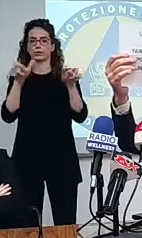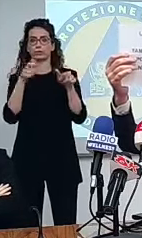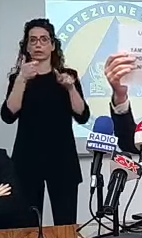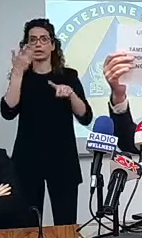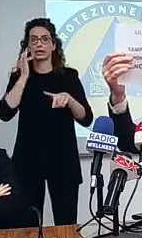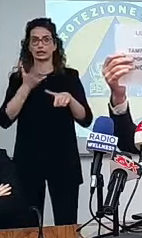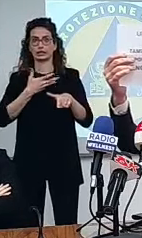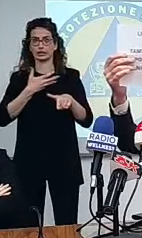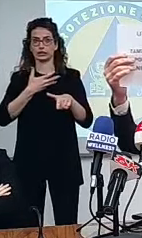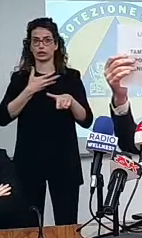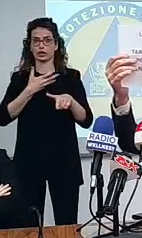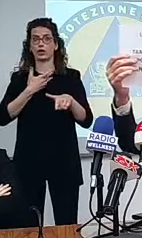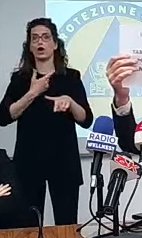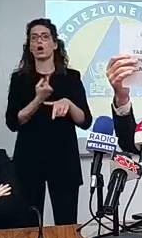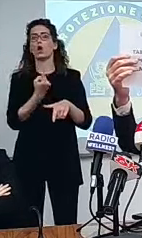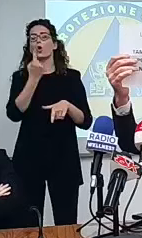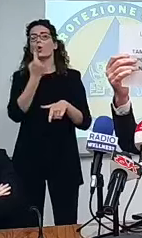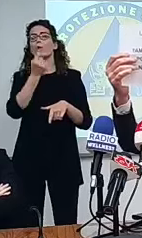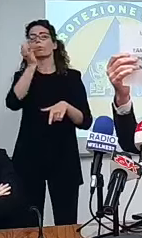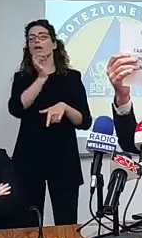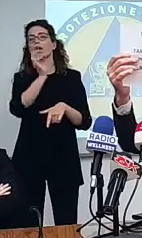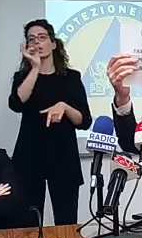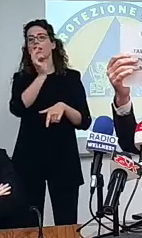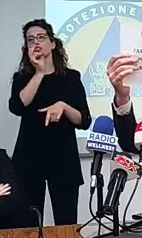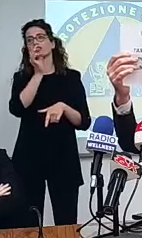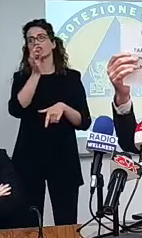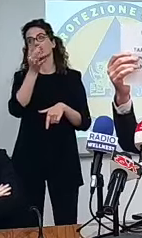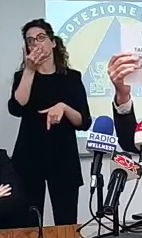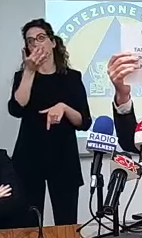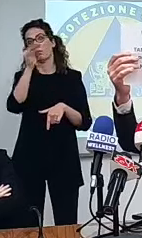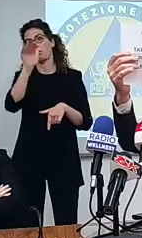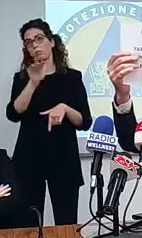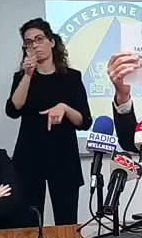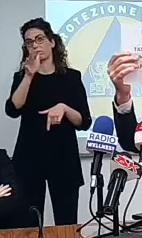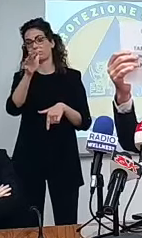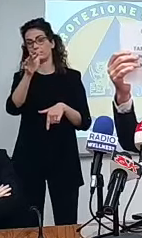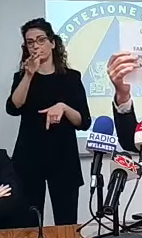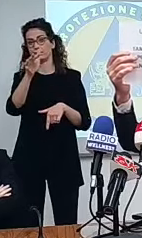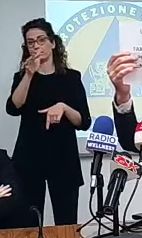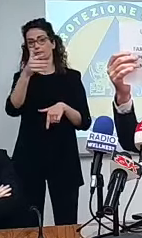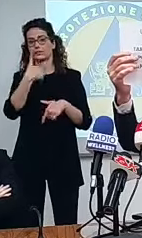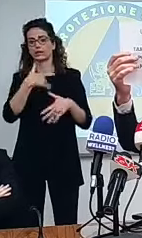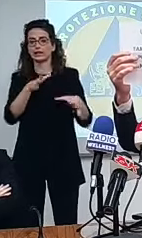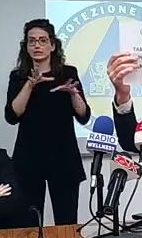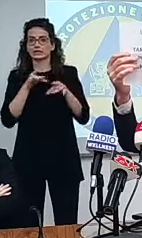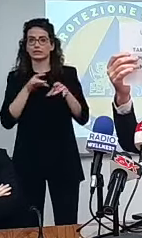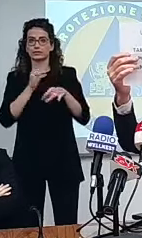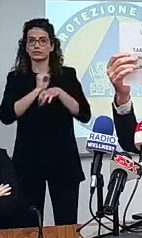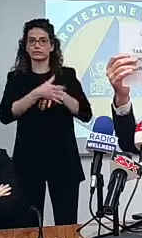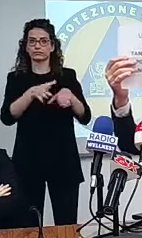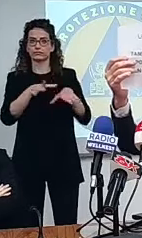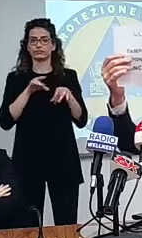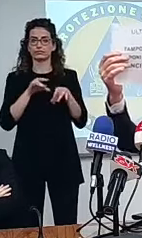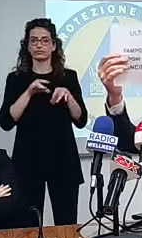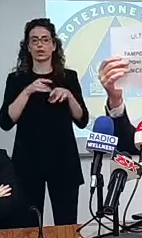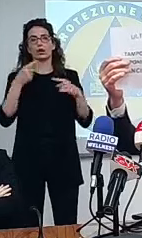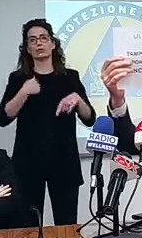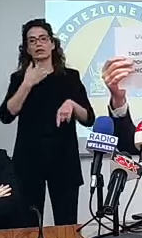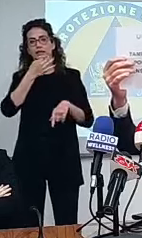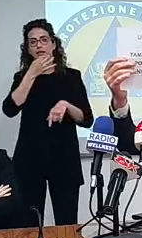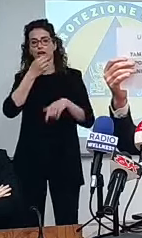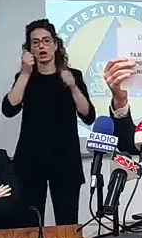esposte, solo l'1% scarso ha contratto l'infezione. Quindi se andassimo